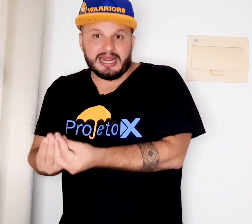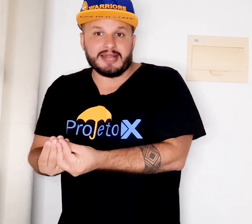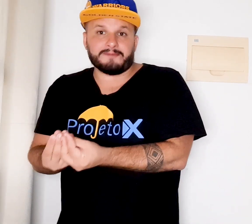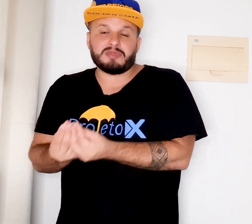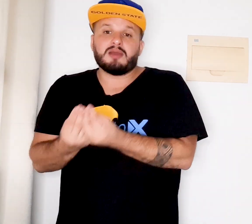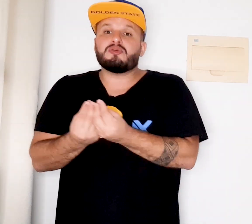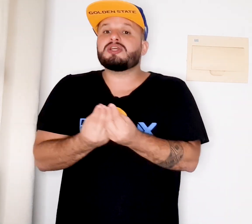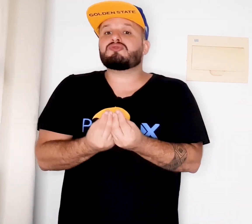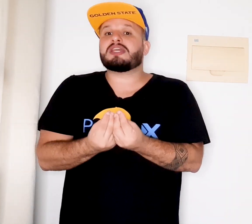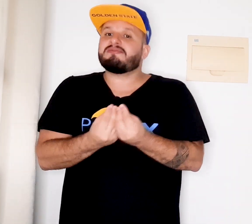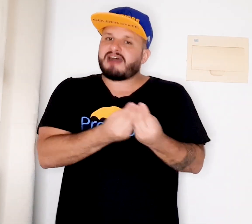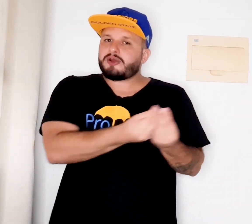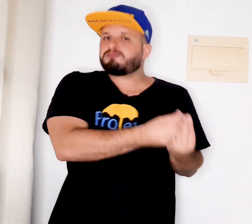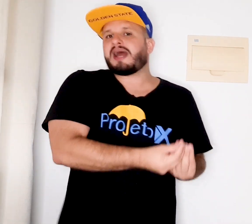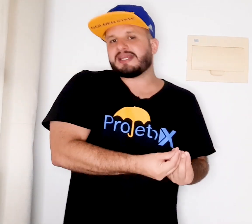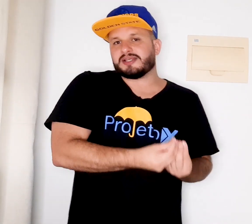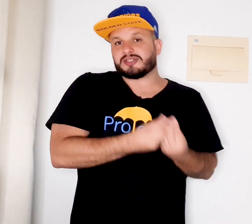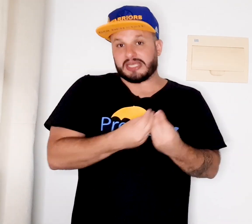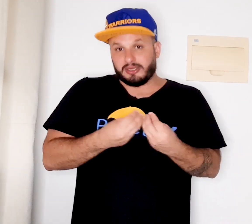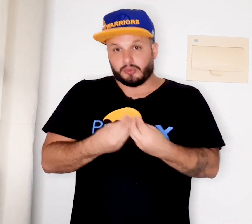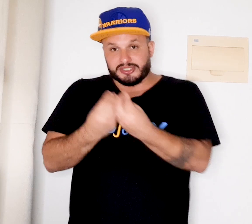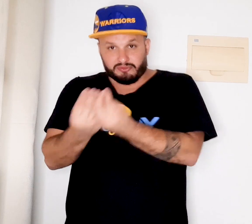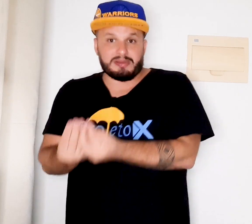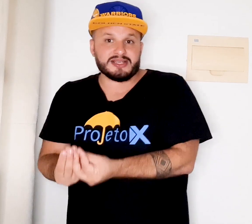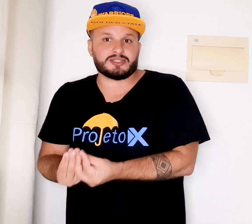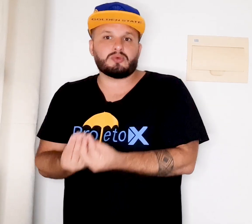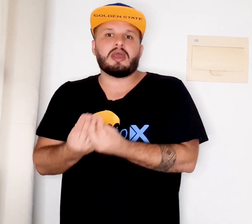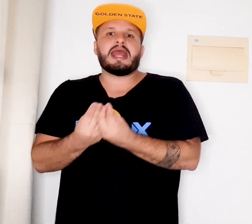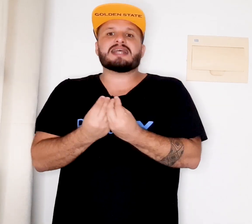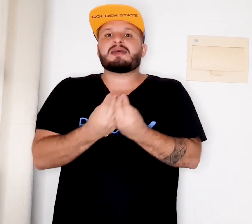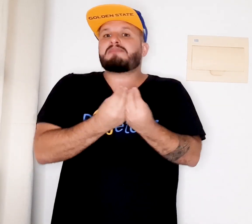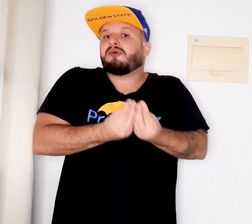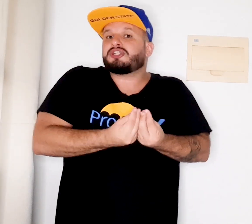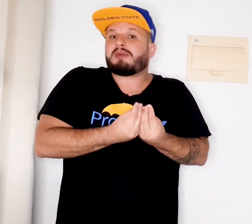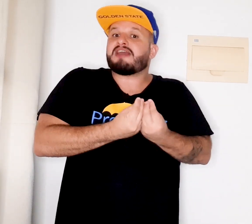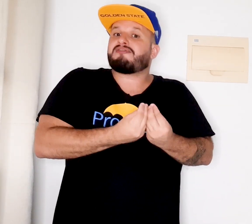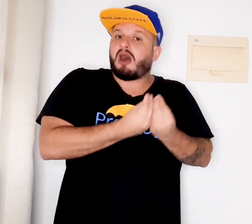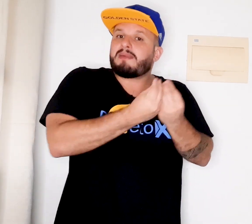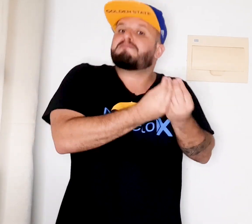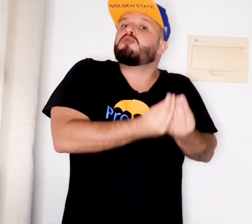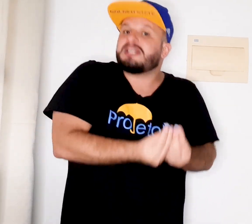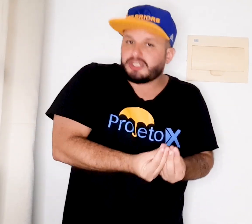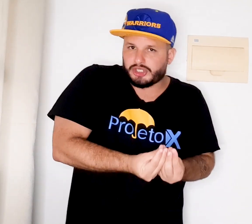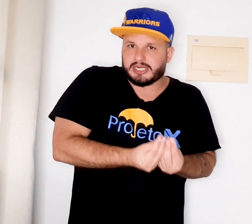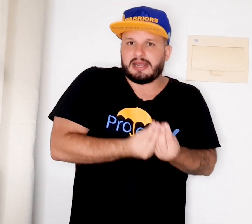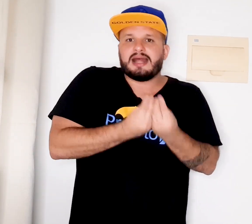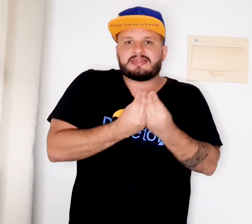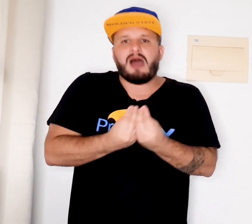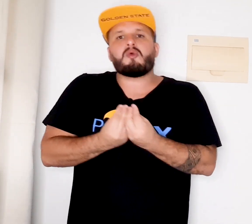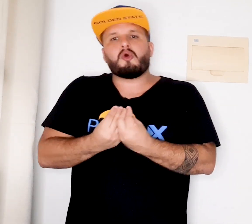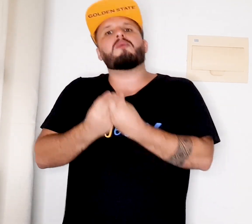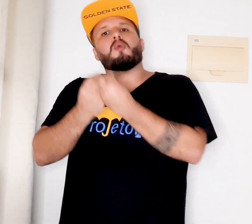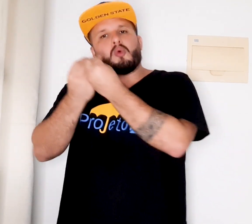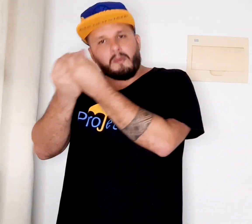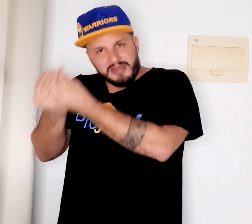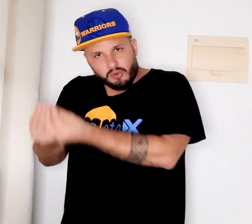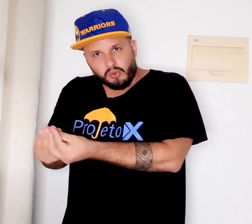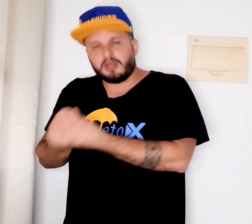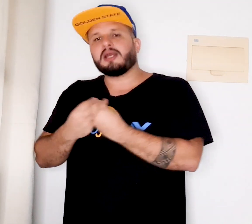questionada. Por isso que em vários países, inclusive o Brasil, essa pauta de uma reforma política, tal como o Peru, né,